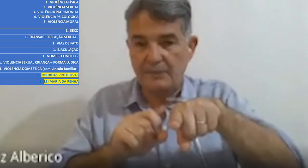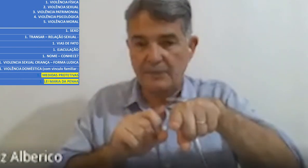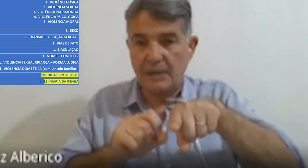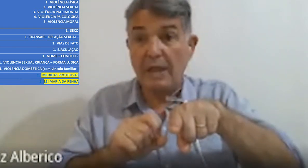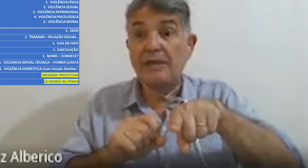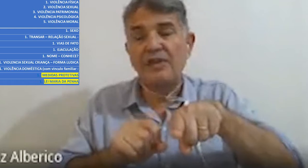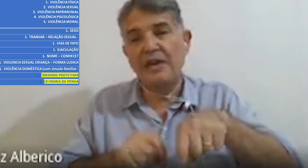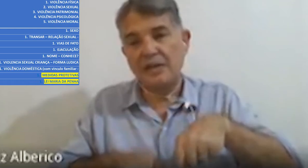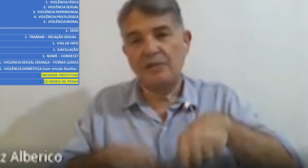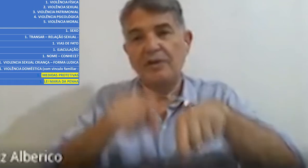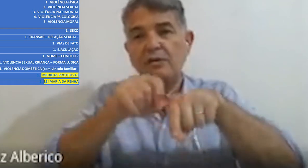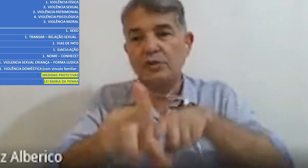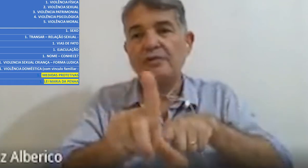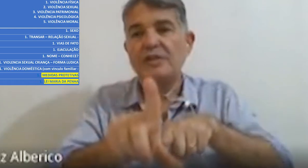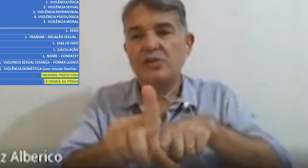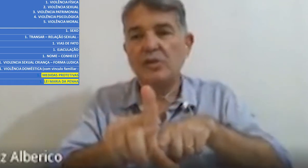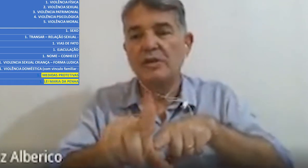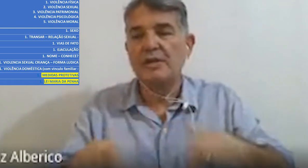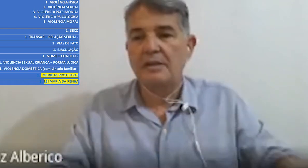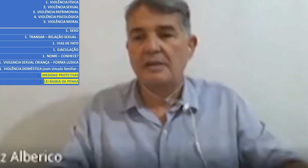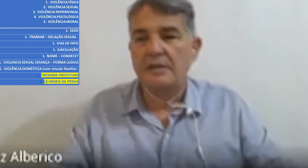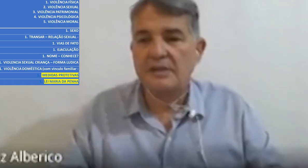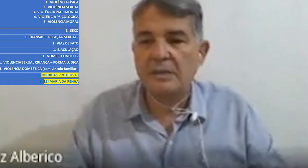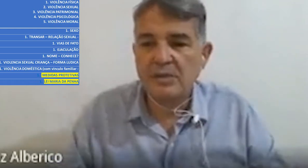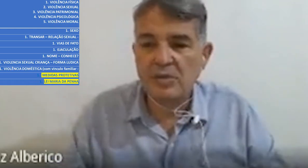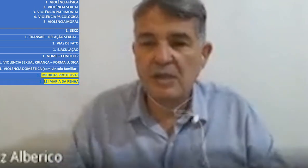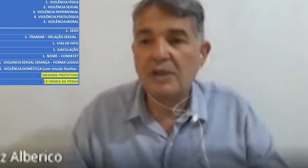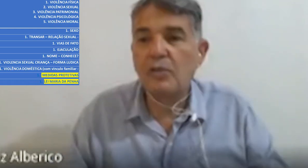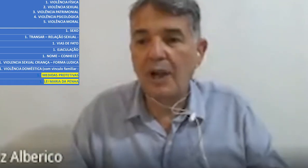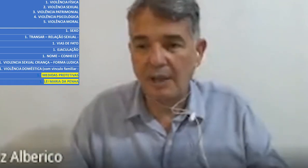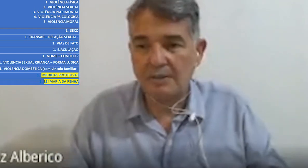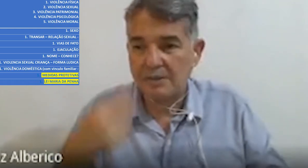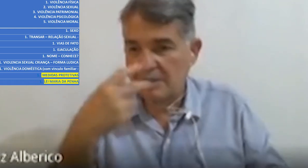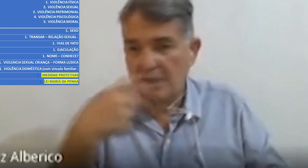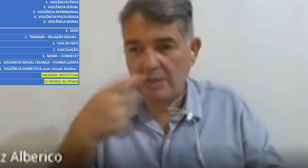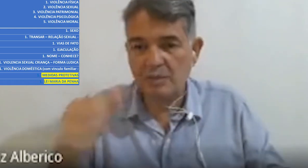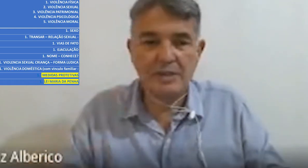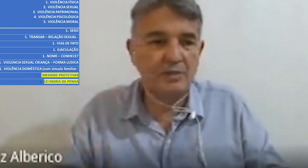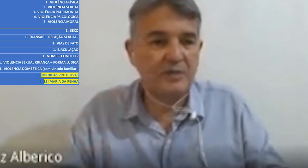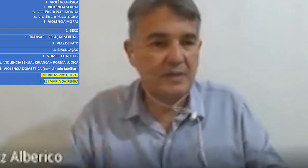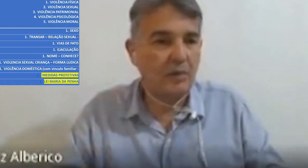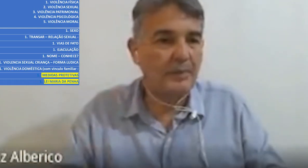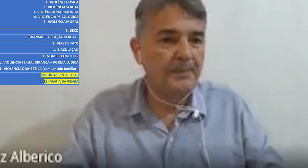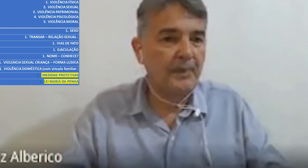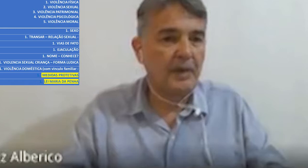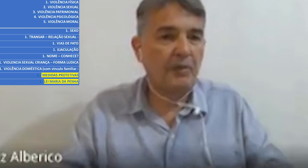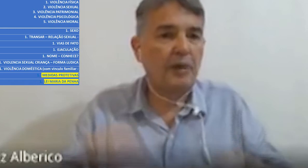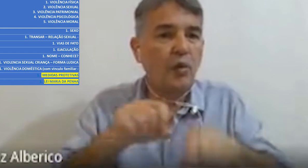tá? É diferente, por favor, de uma vez só, que chama-se o sinal de alugar, sem expressão facial. É o